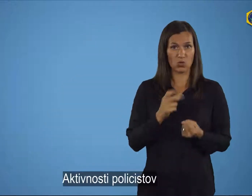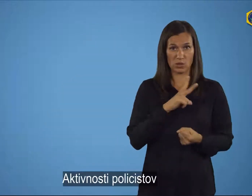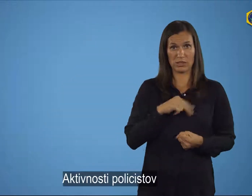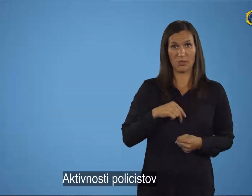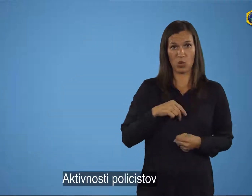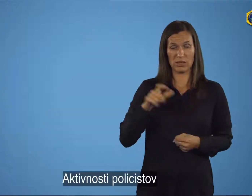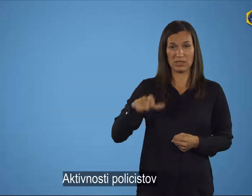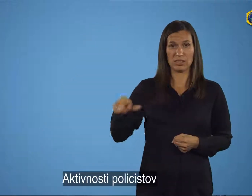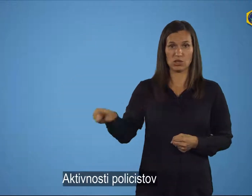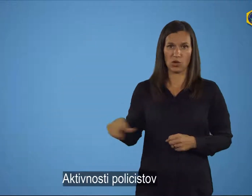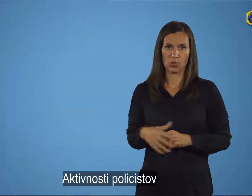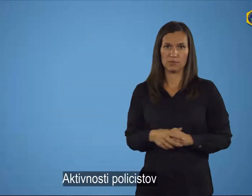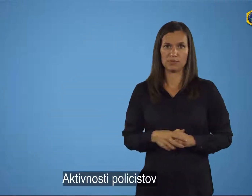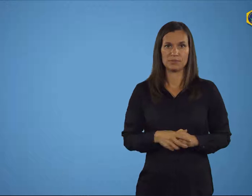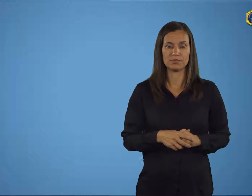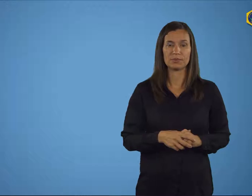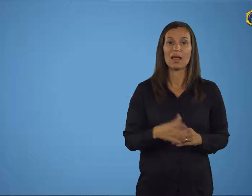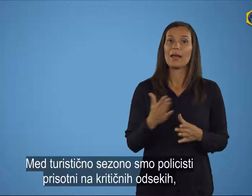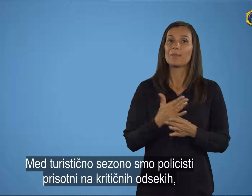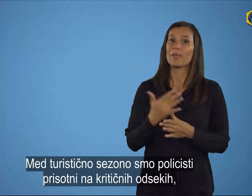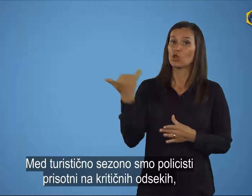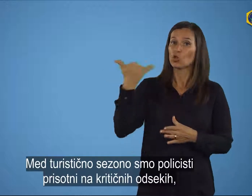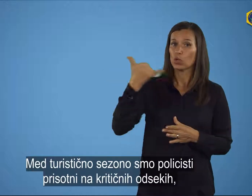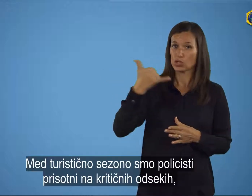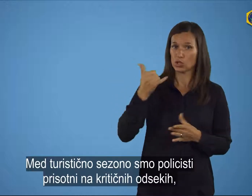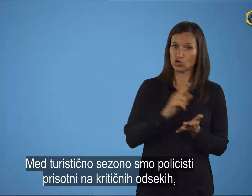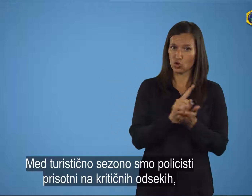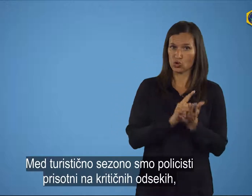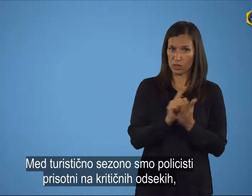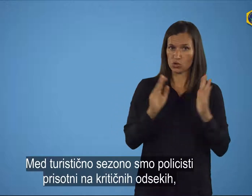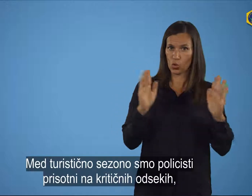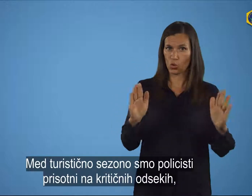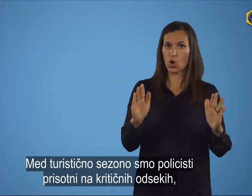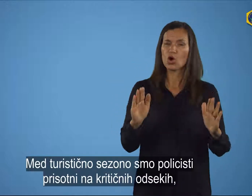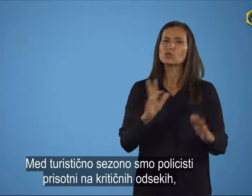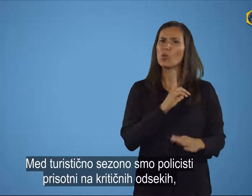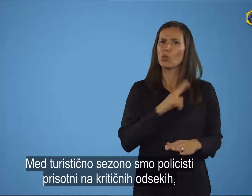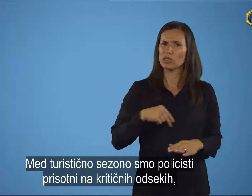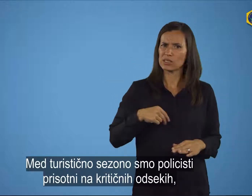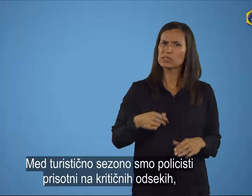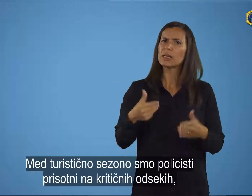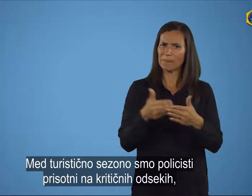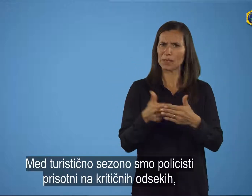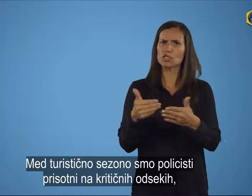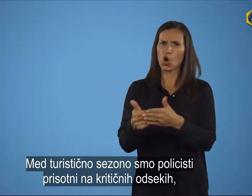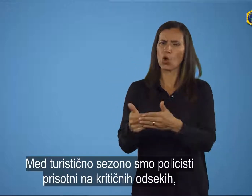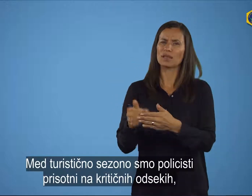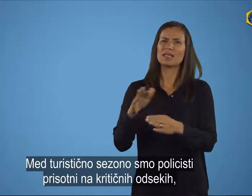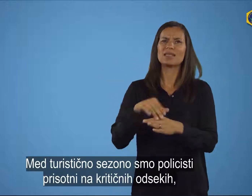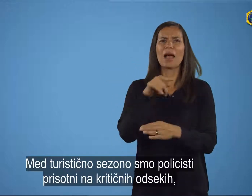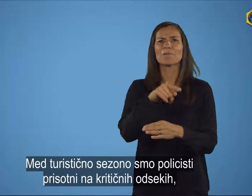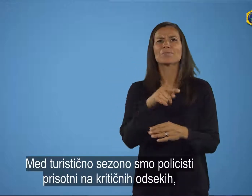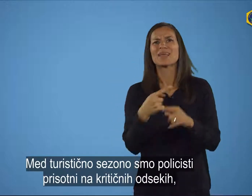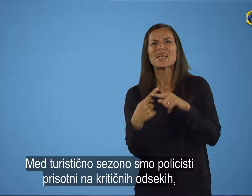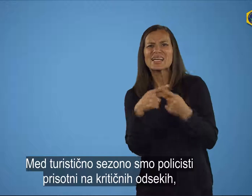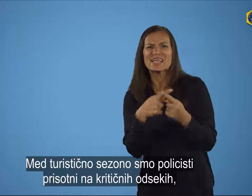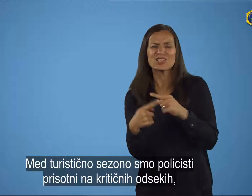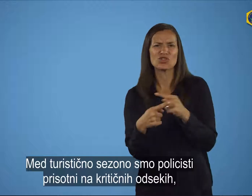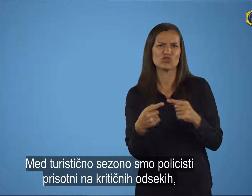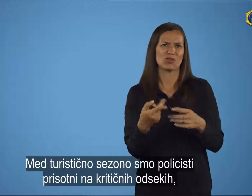Aktivnosti policistov. Med turistično sezono smo policisti prisotni na kritičnih odsekih, kjer so nesreče